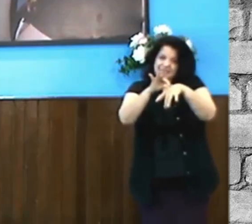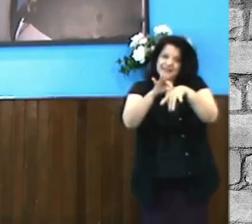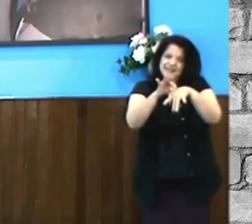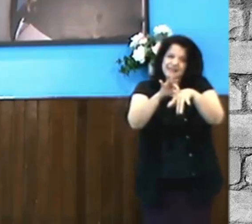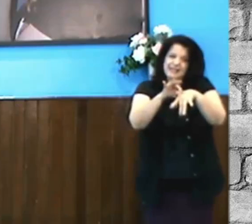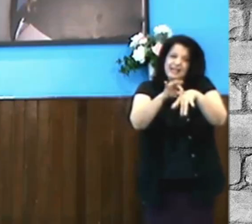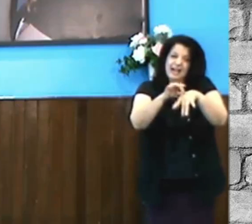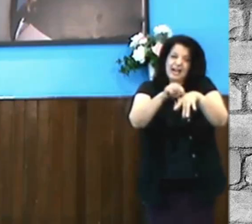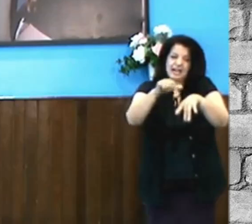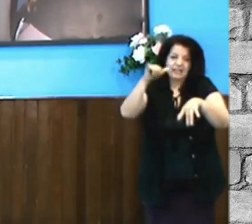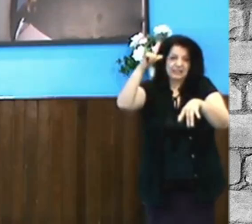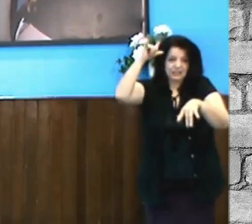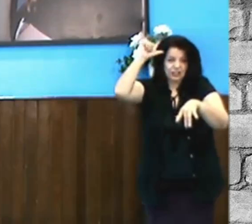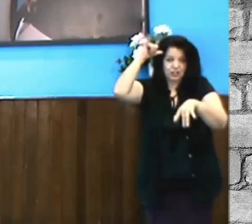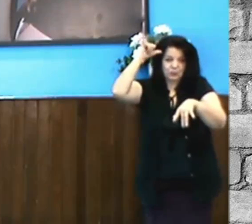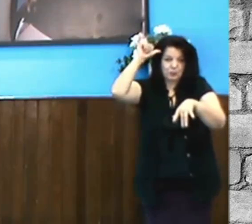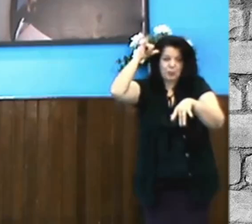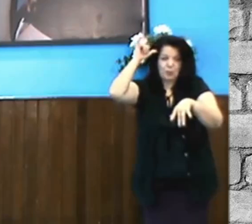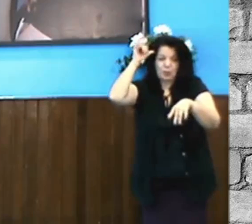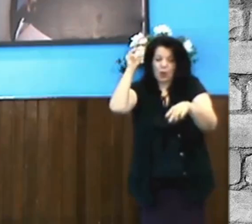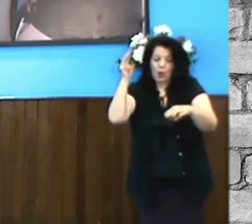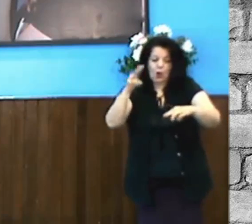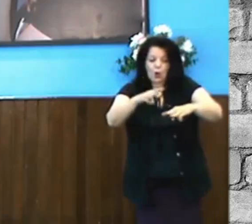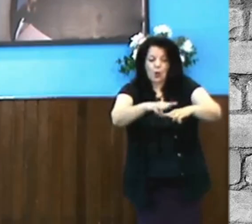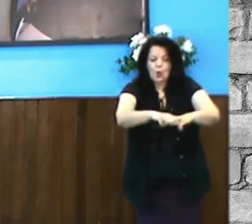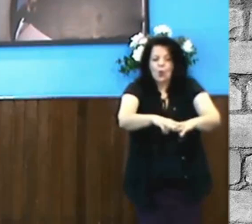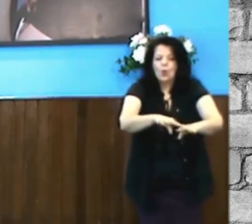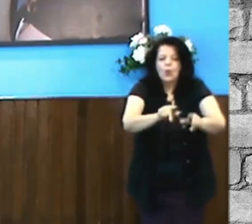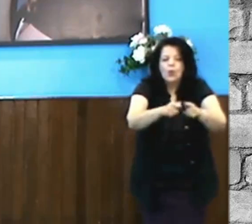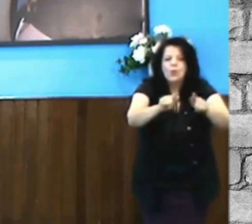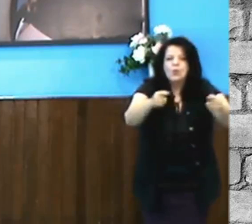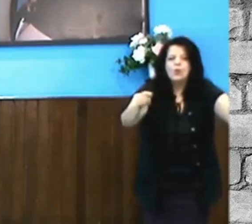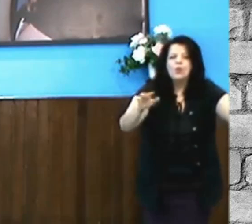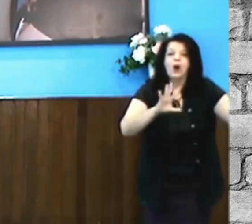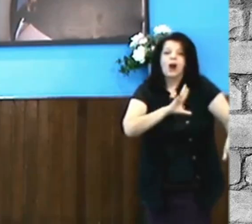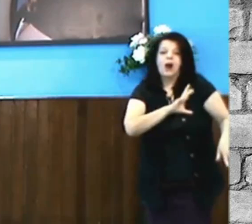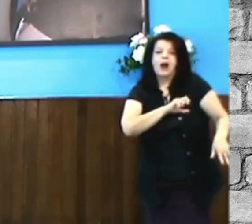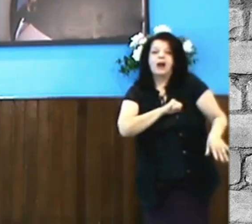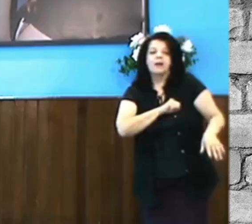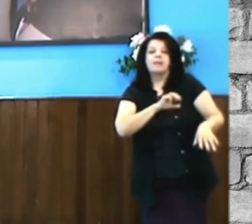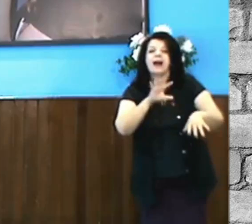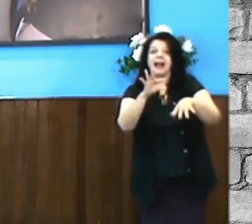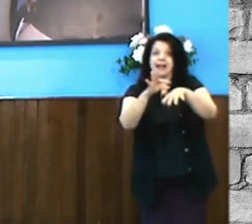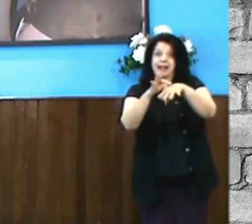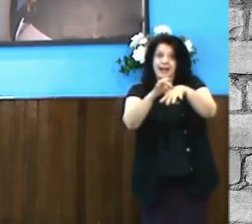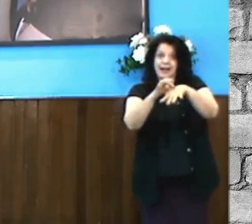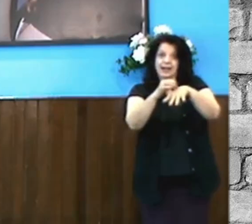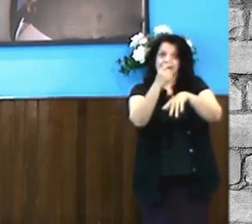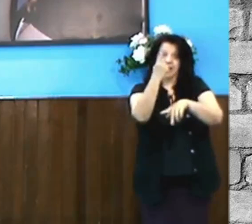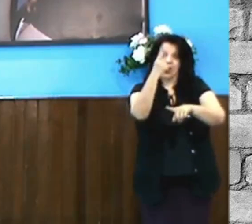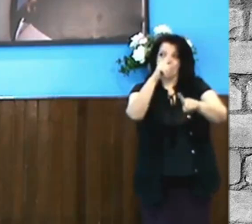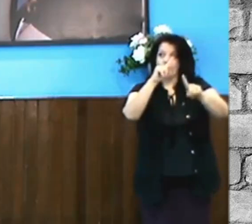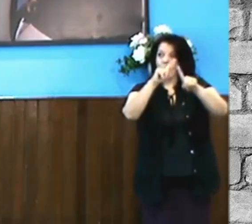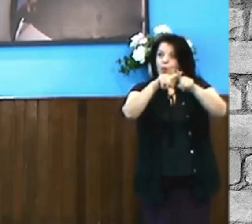Carne bovina, com aquela gordurinha grelhada, eu gosto. E ela falou assim: carne bovina agora é 1 vez por semana